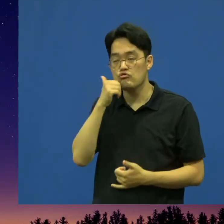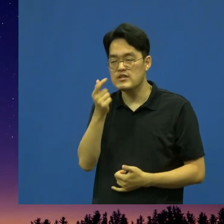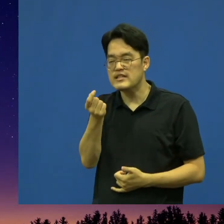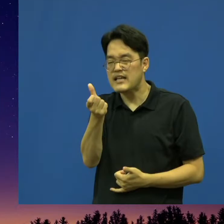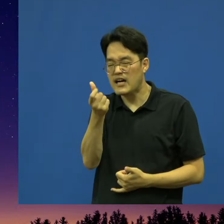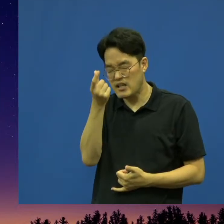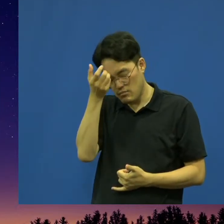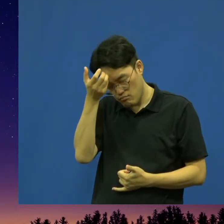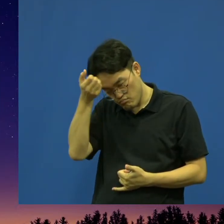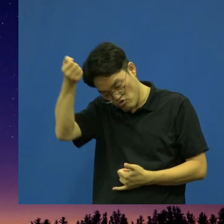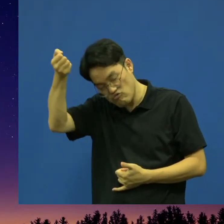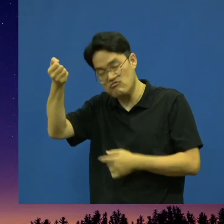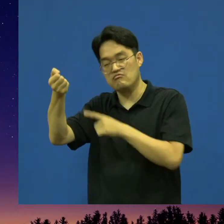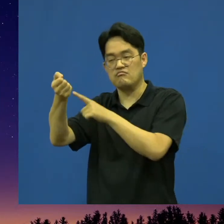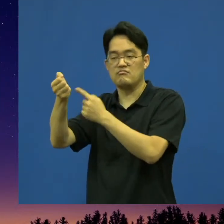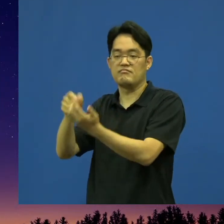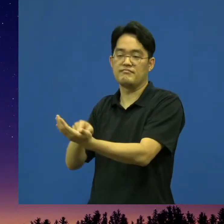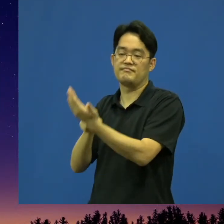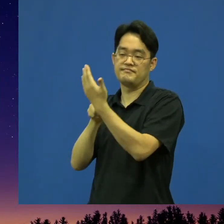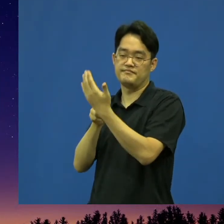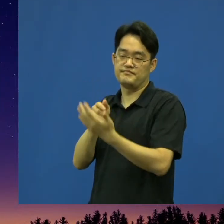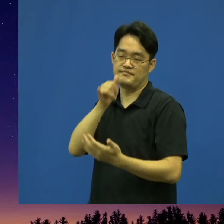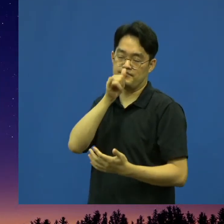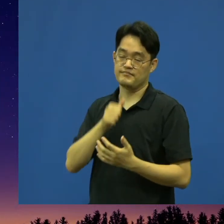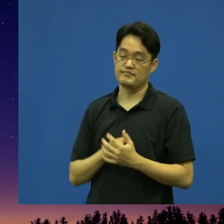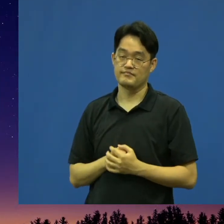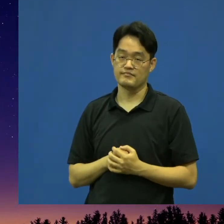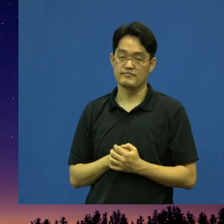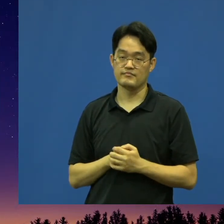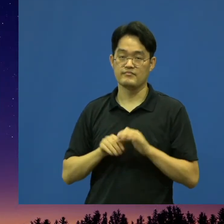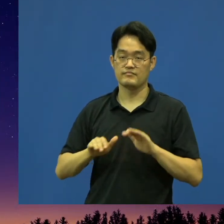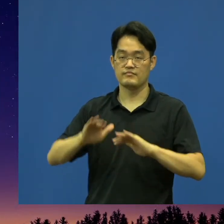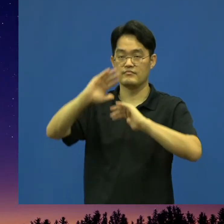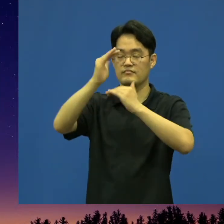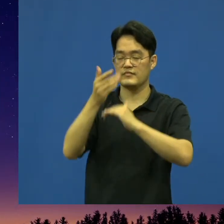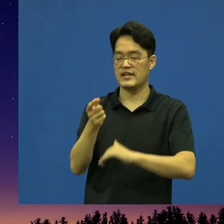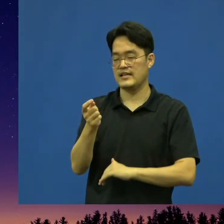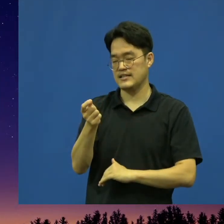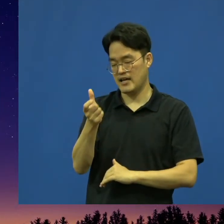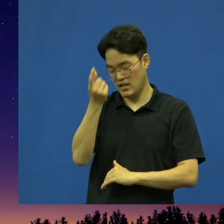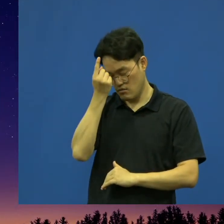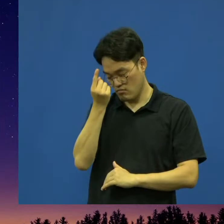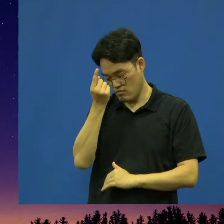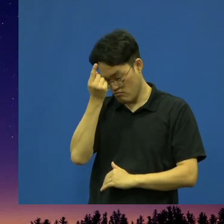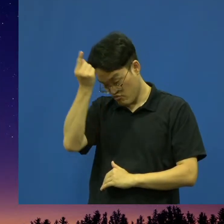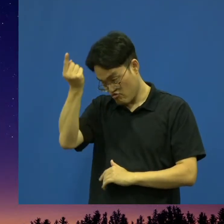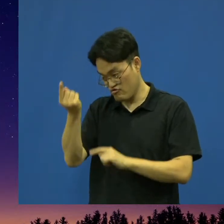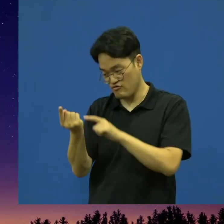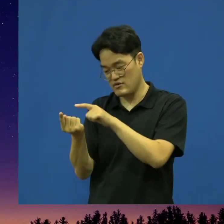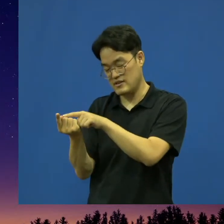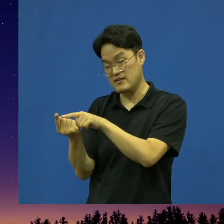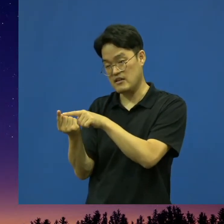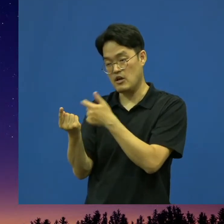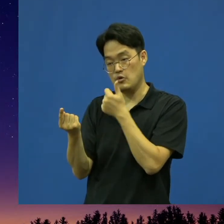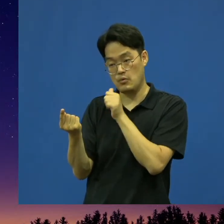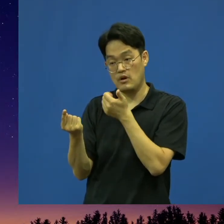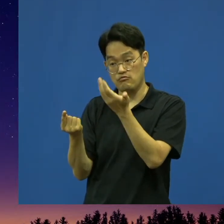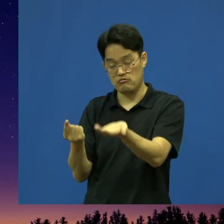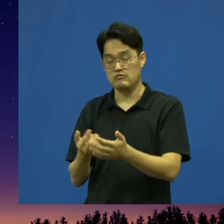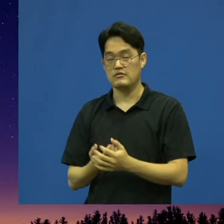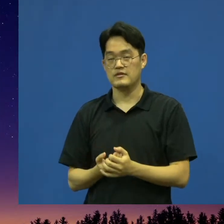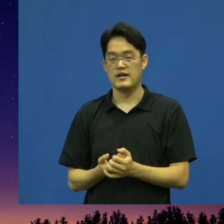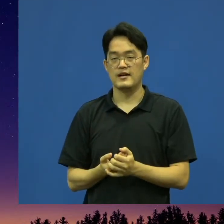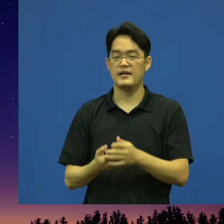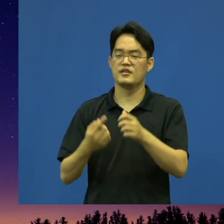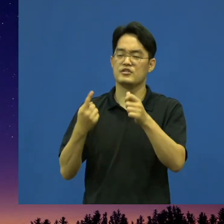그 대표적인 인물을 오늘은 이 본문은 작은 뿔이라고 소개하면서 첫 번째